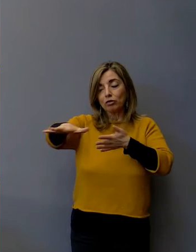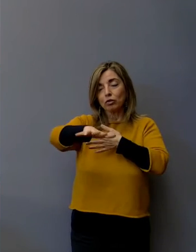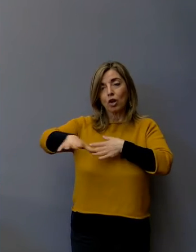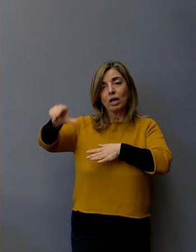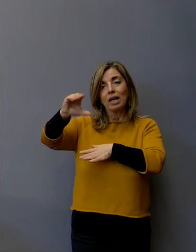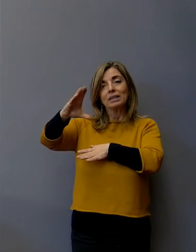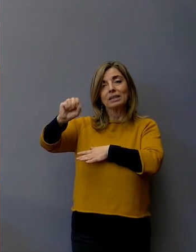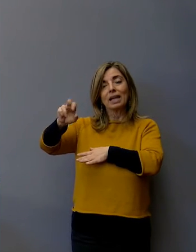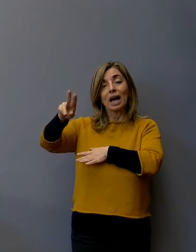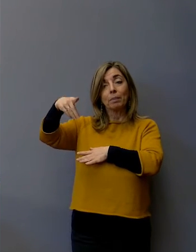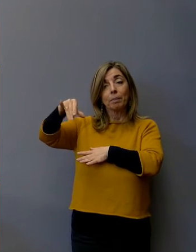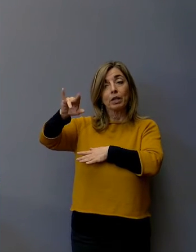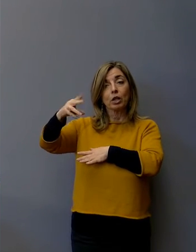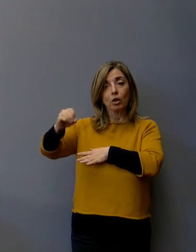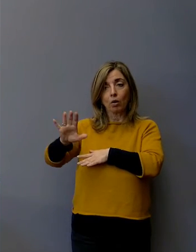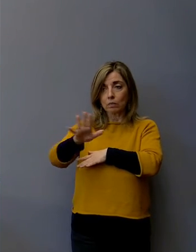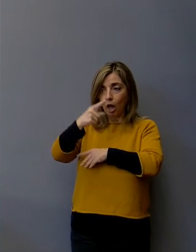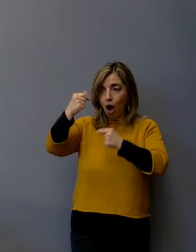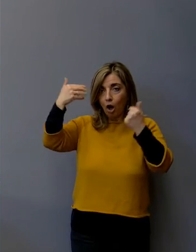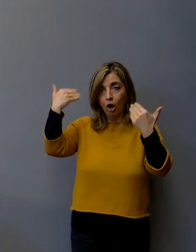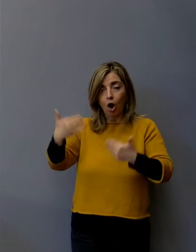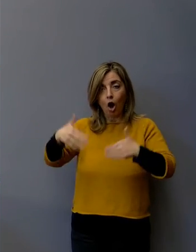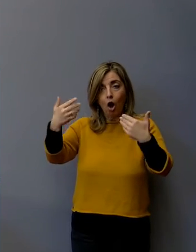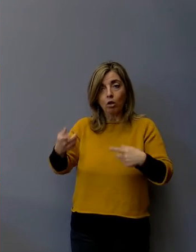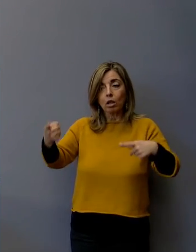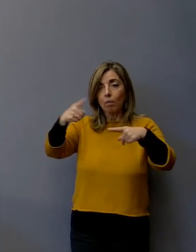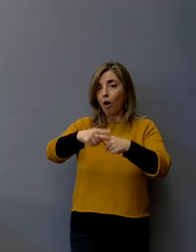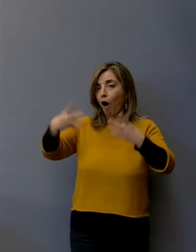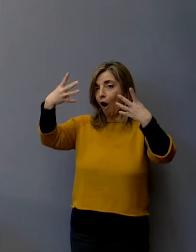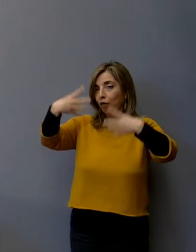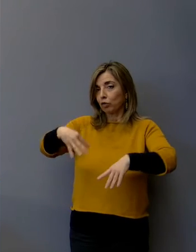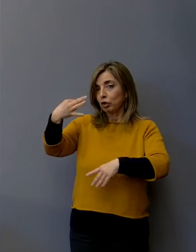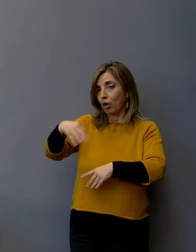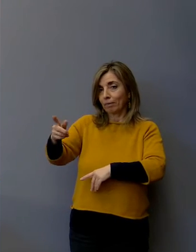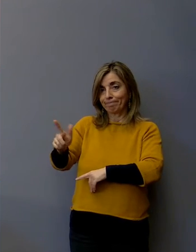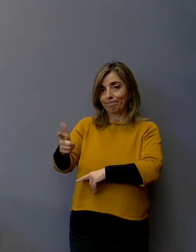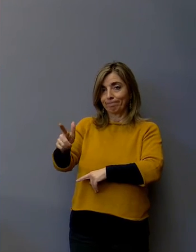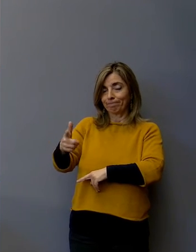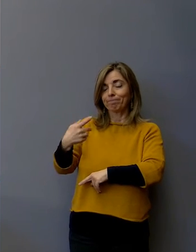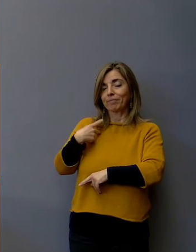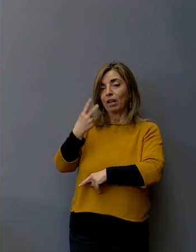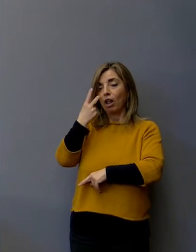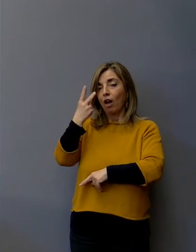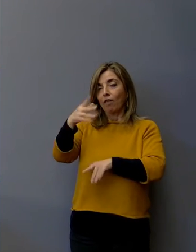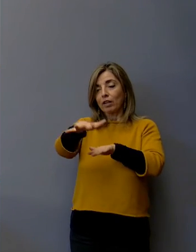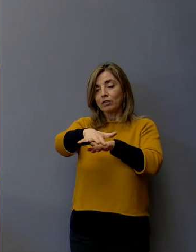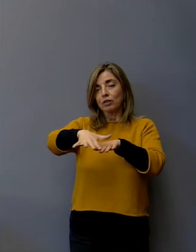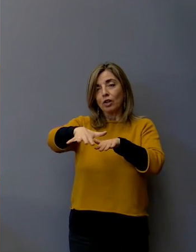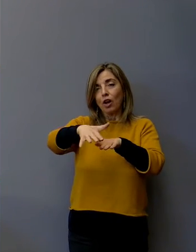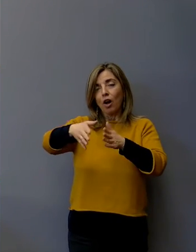costosissimo e sembra anche non funzionare come dovrebbe visto che anche recentemente dai tombini dell'iac asinelle usciva